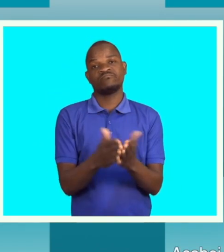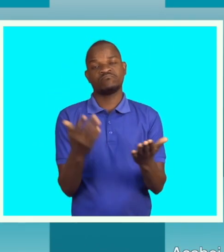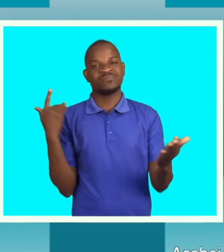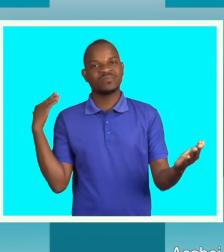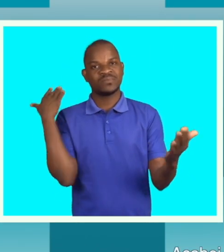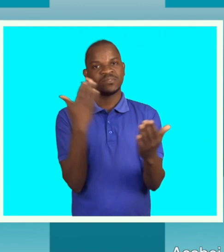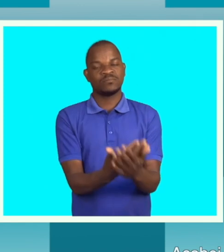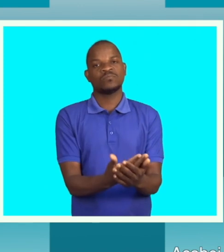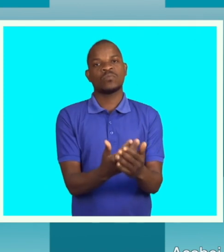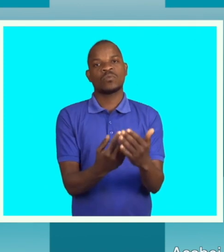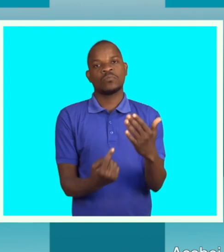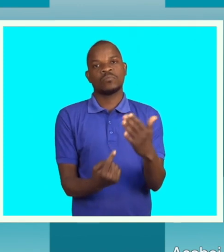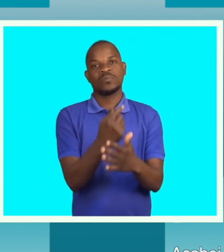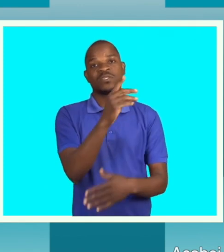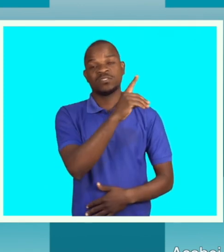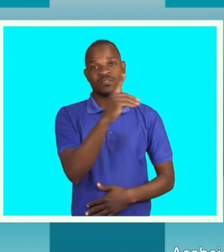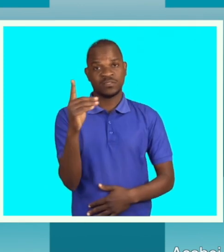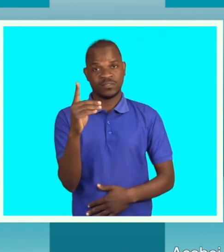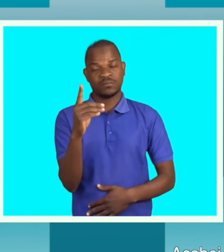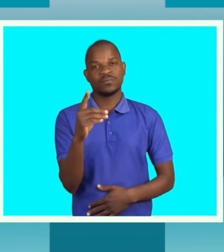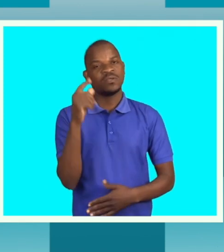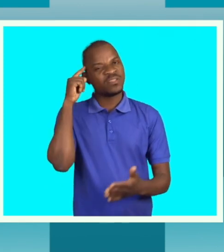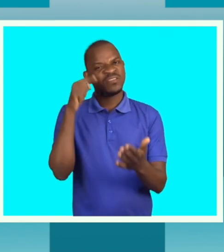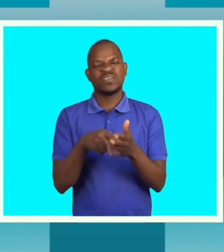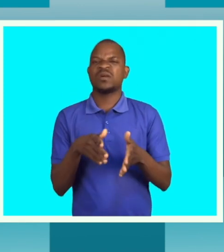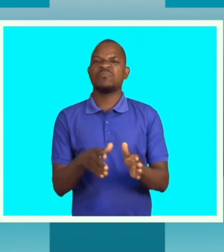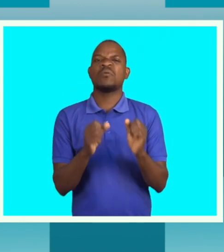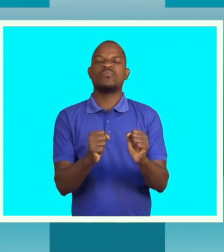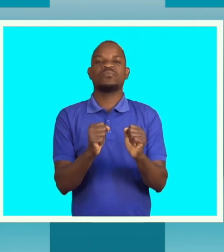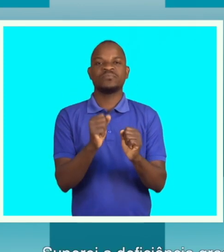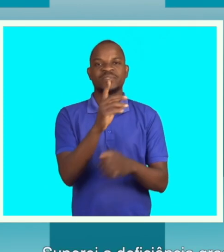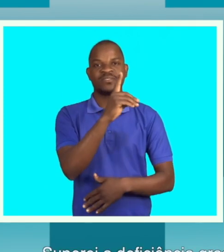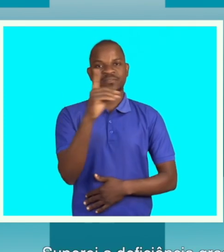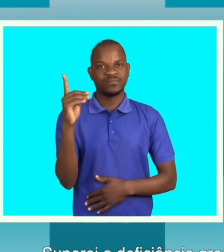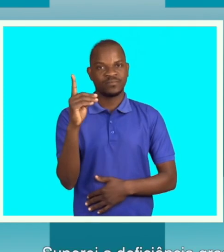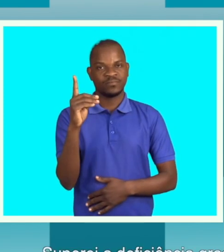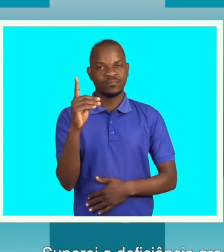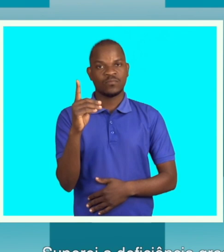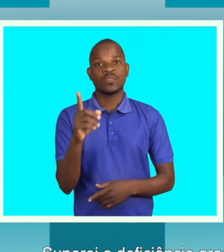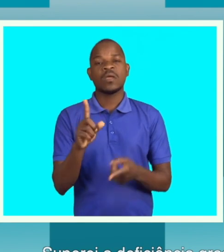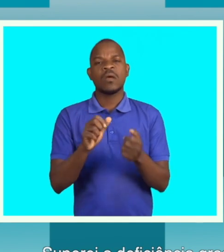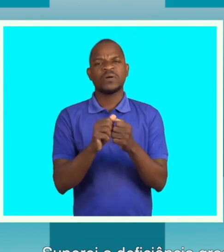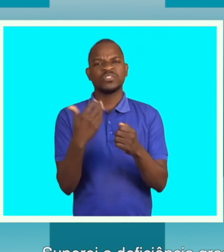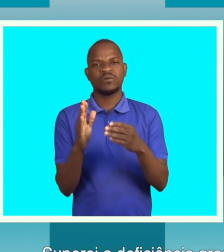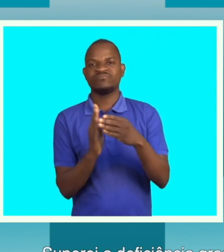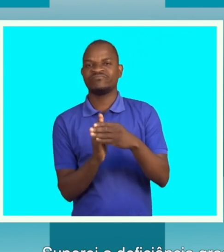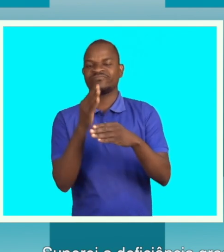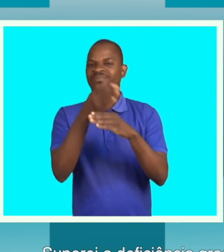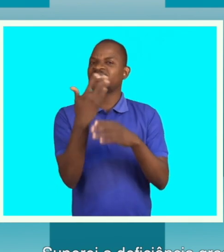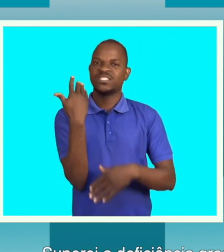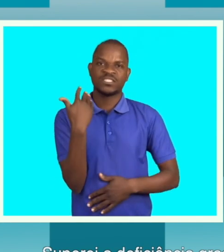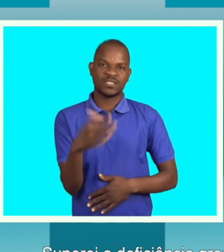deficiência Resumindo Eu nasci em si Por sua deficiência Eu superei A minha